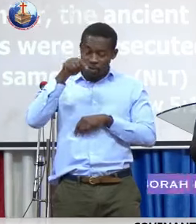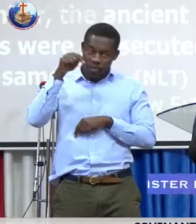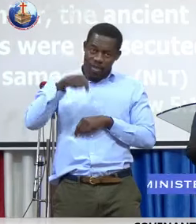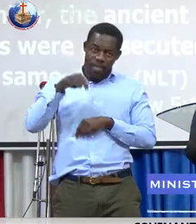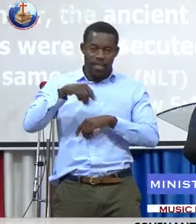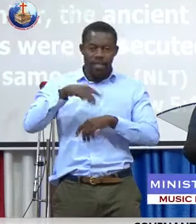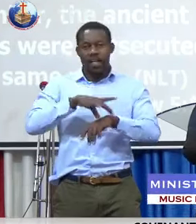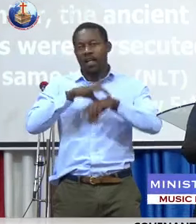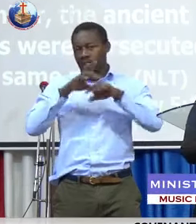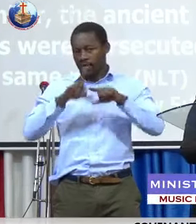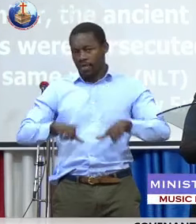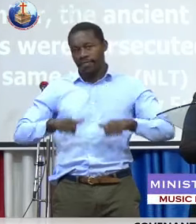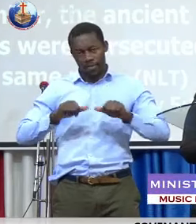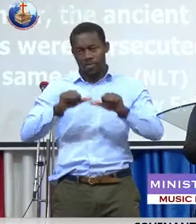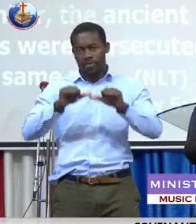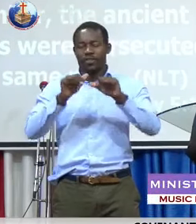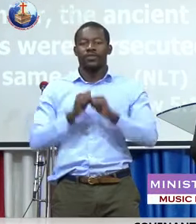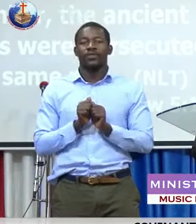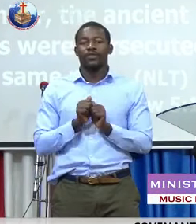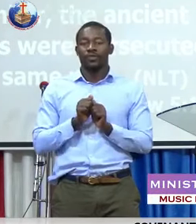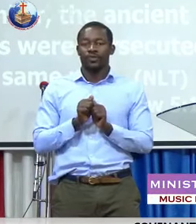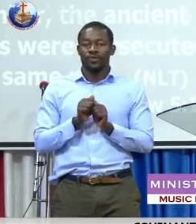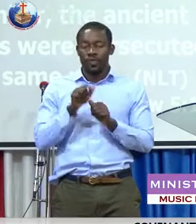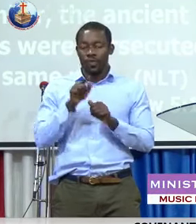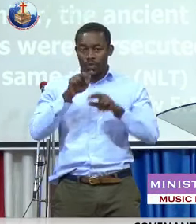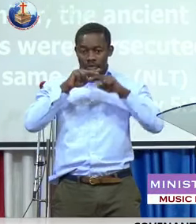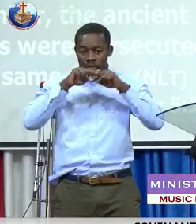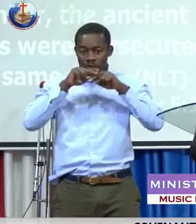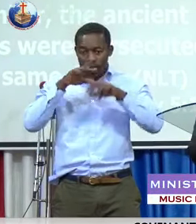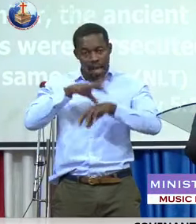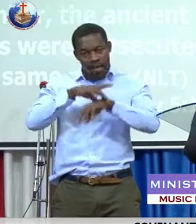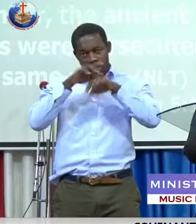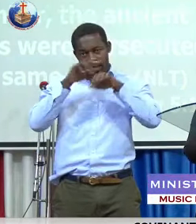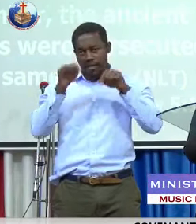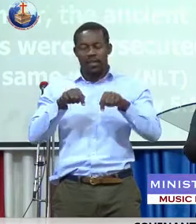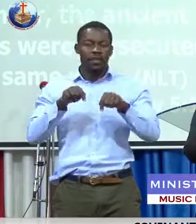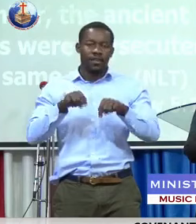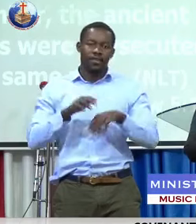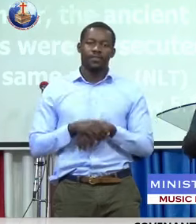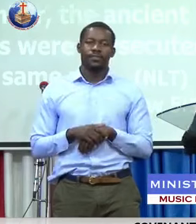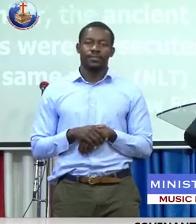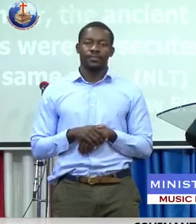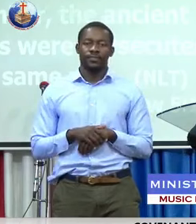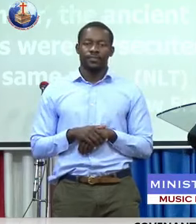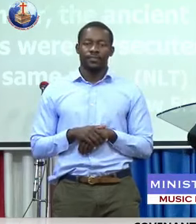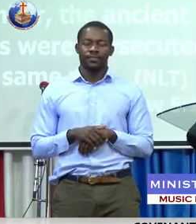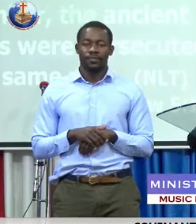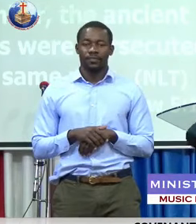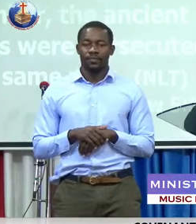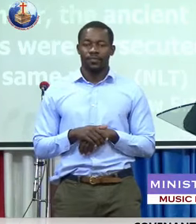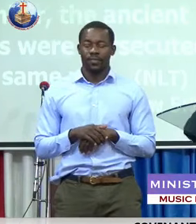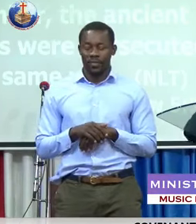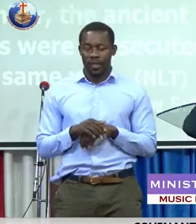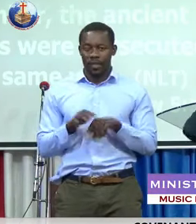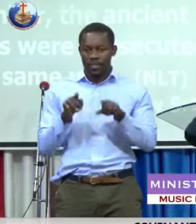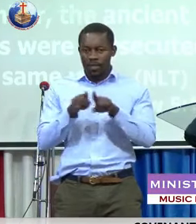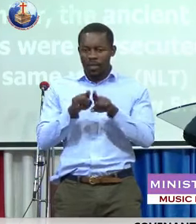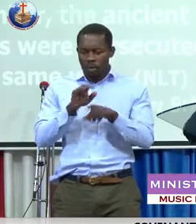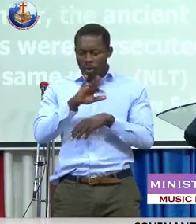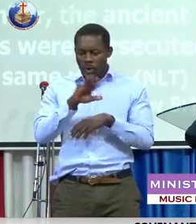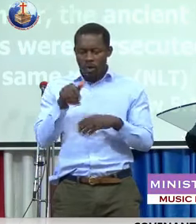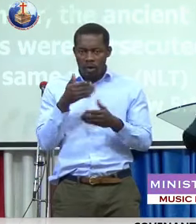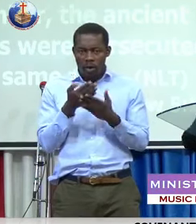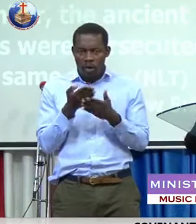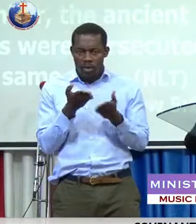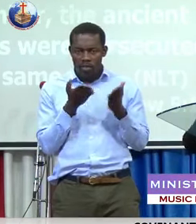as believers. Ya kwamba hali yetu ya kuwa chumvi na nuru ndio sababu iliyofanya tukawekwa kwenye ulimwengu. And these are what dictate the standards